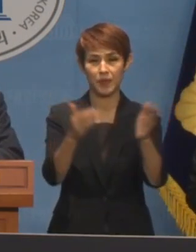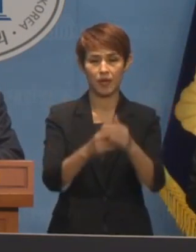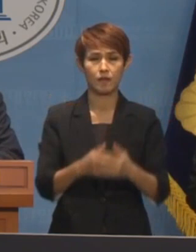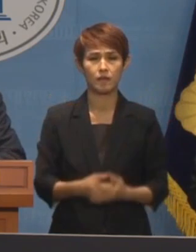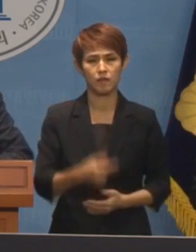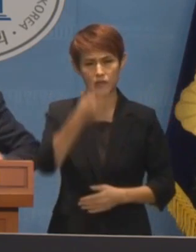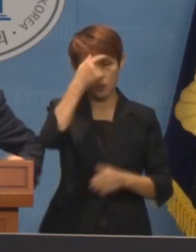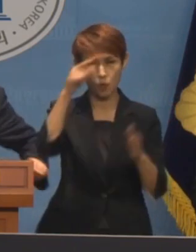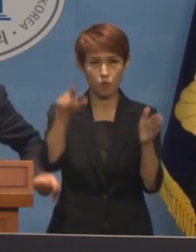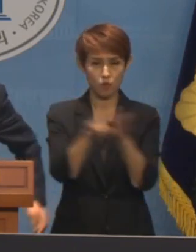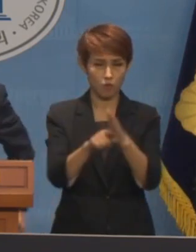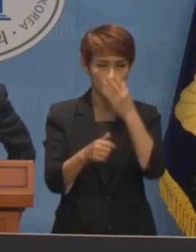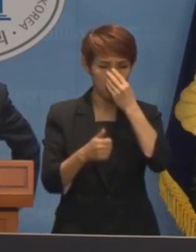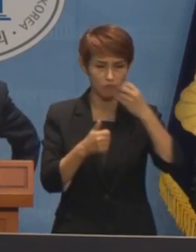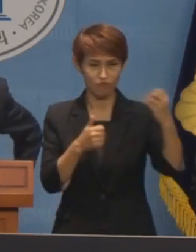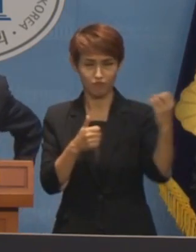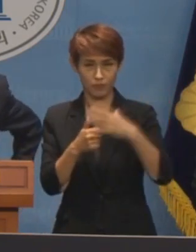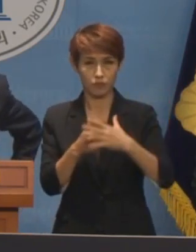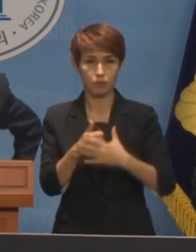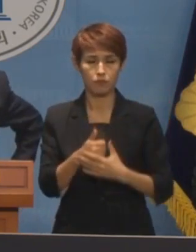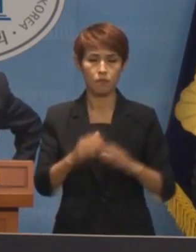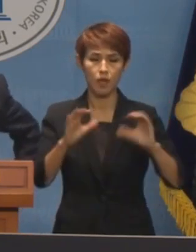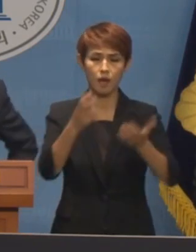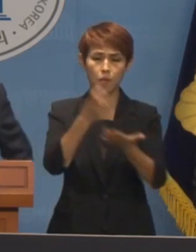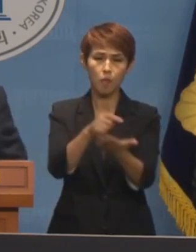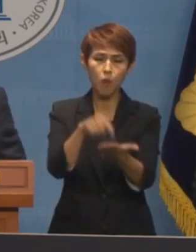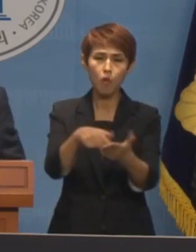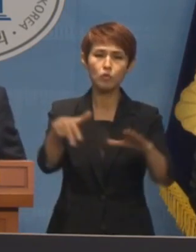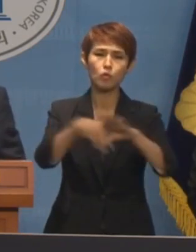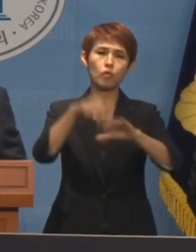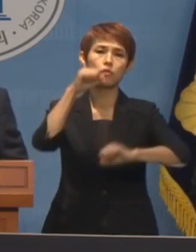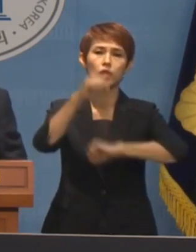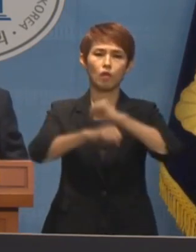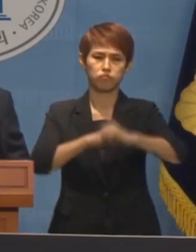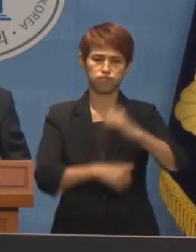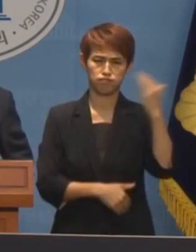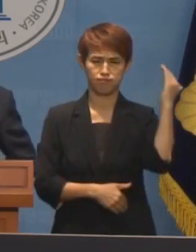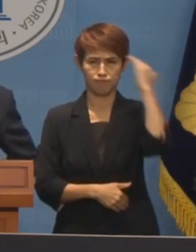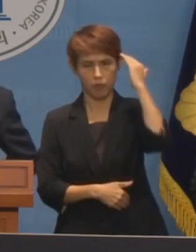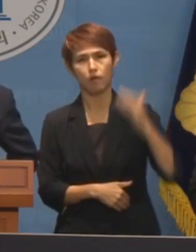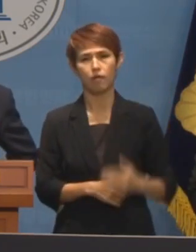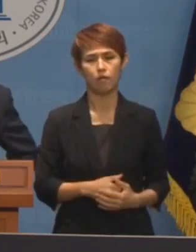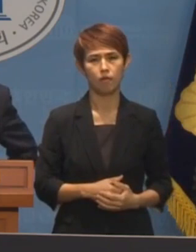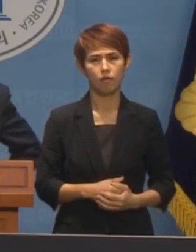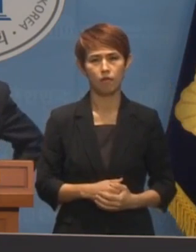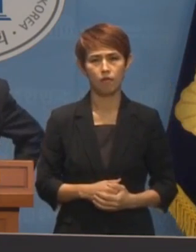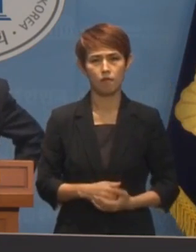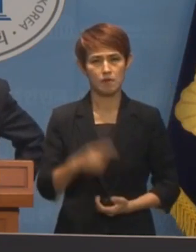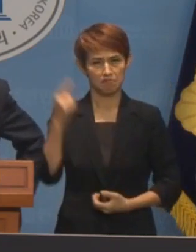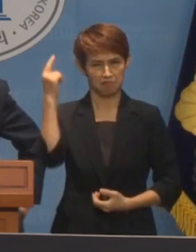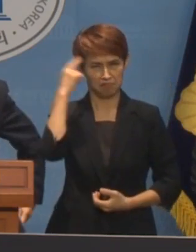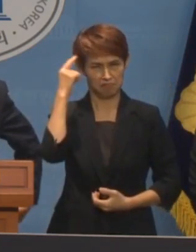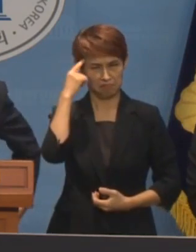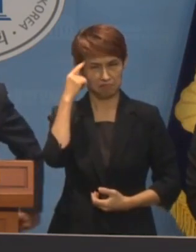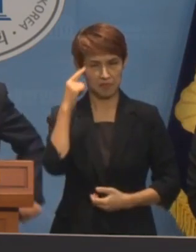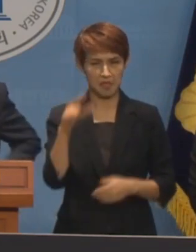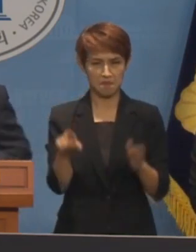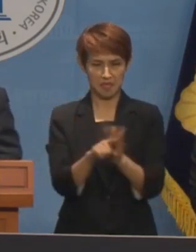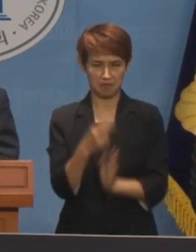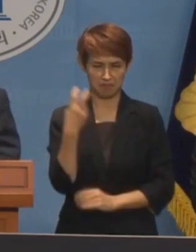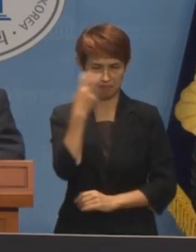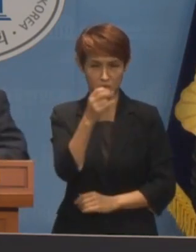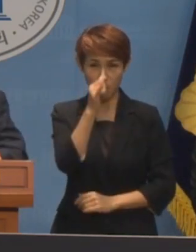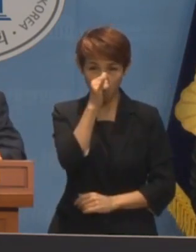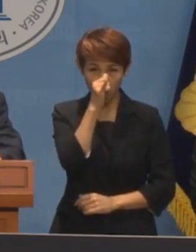기독교를 능멸하며 헌법에 보장된 종교의 자유를 침해하면서 사상신앙 검열 서슴지 않고